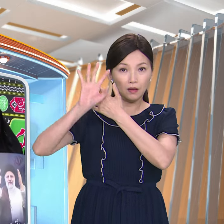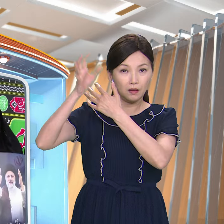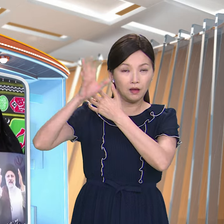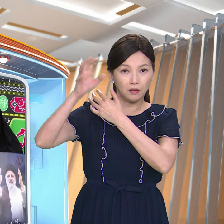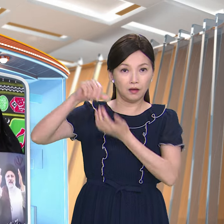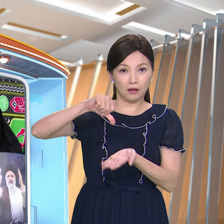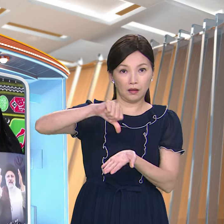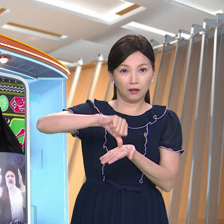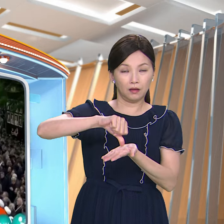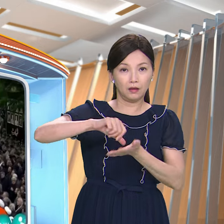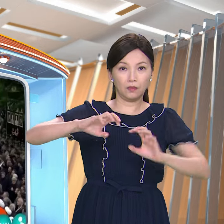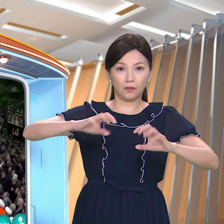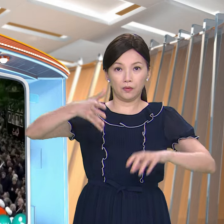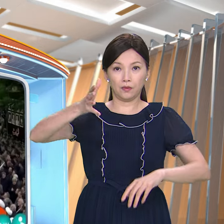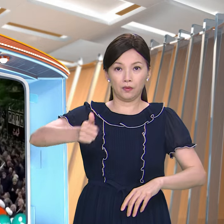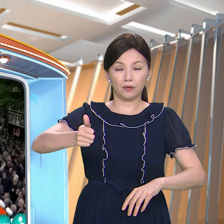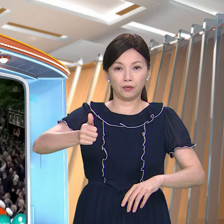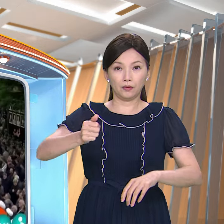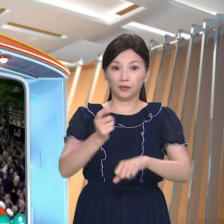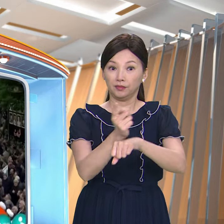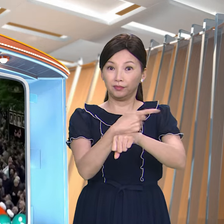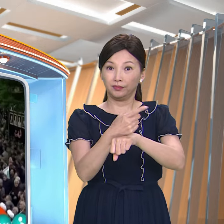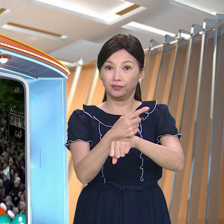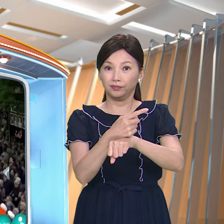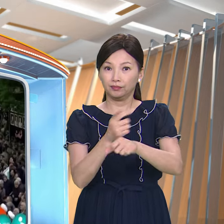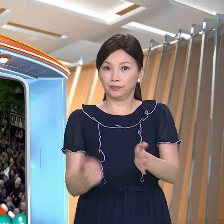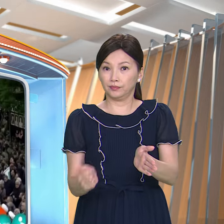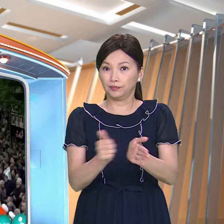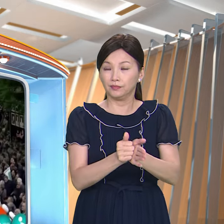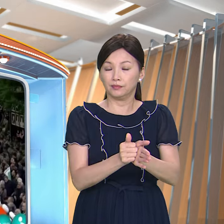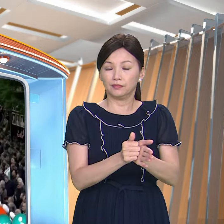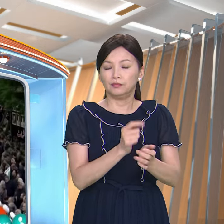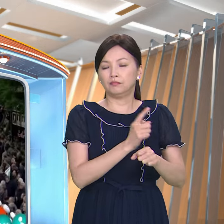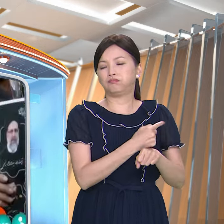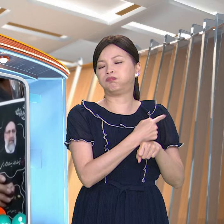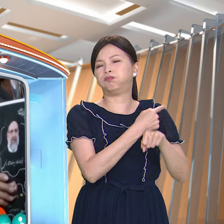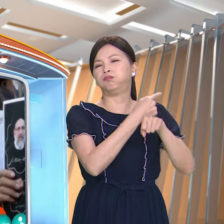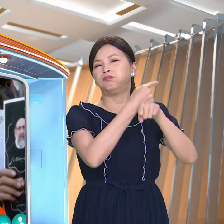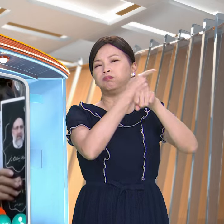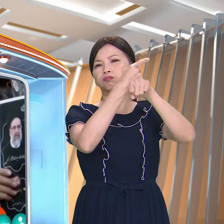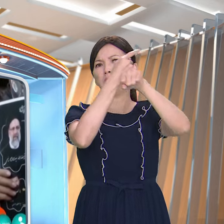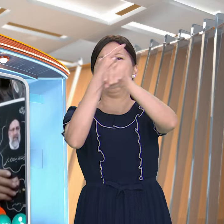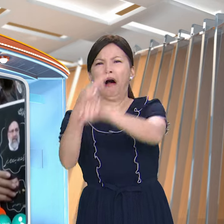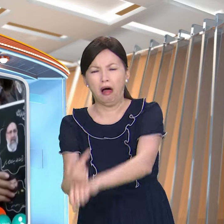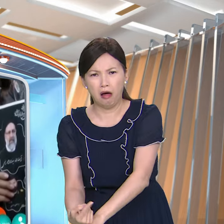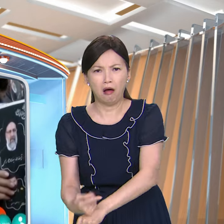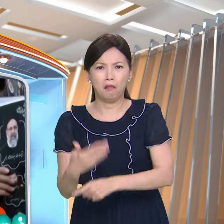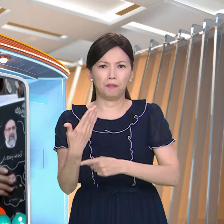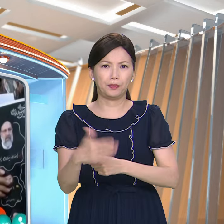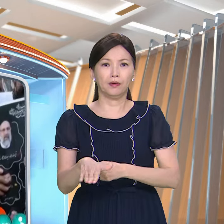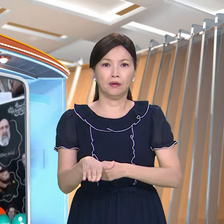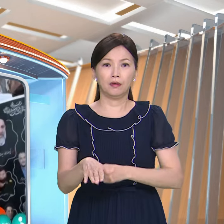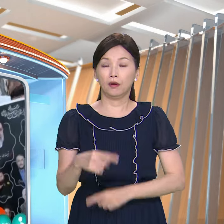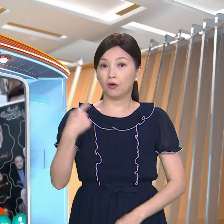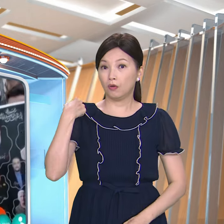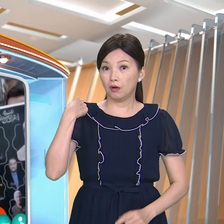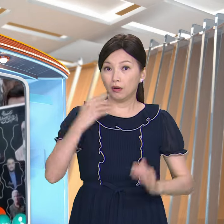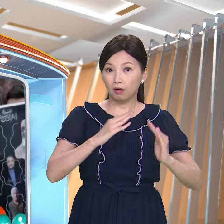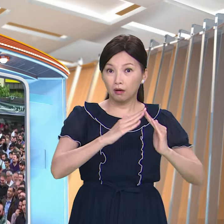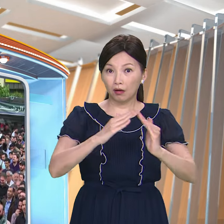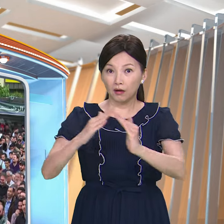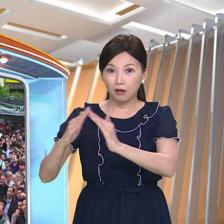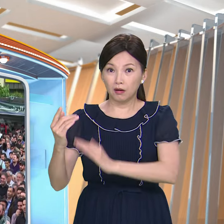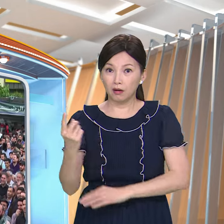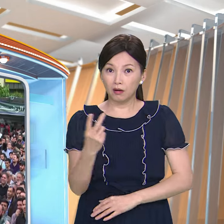伊朗总统日前搭乘直升机发生事故罹难，昨天起陆续在多个城